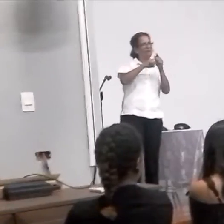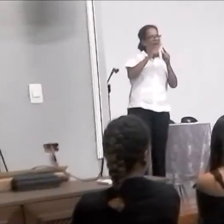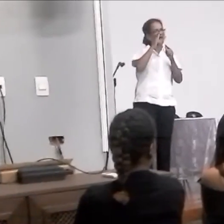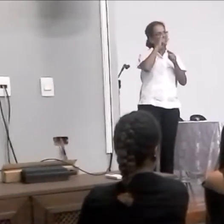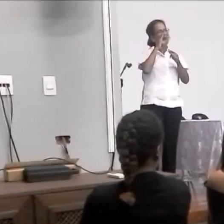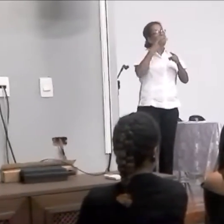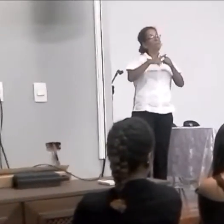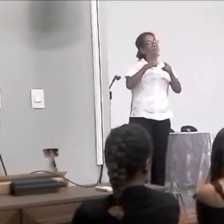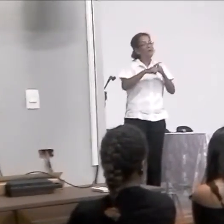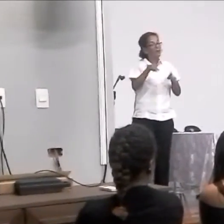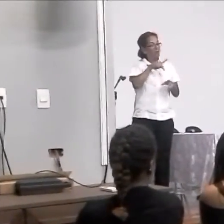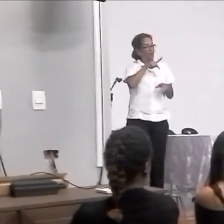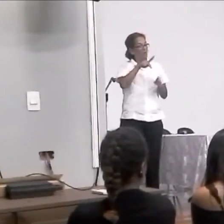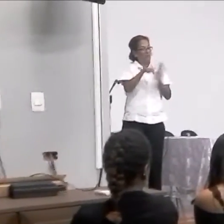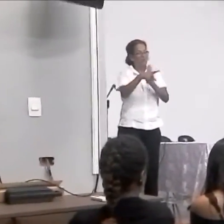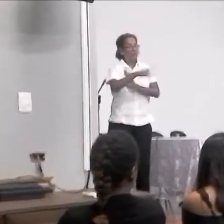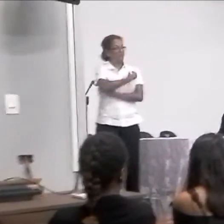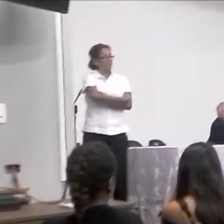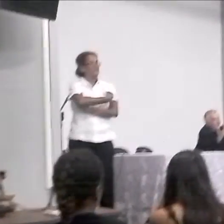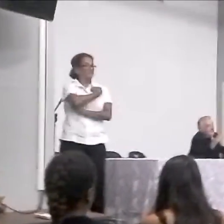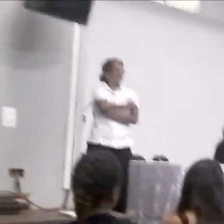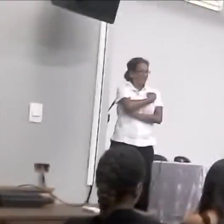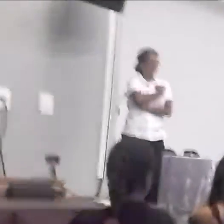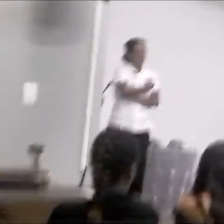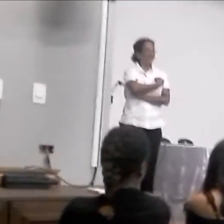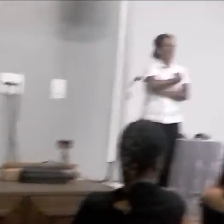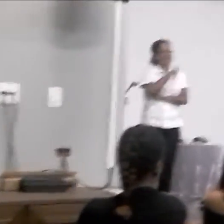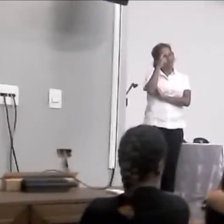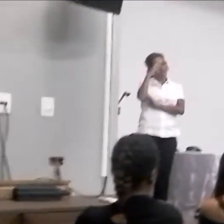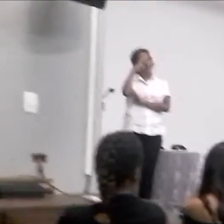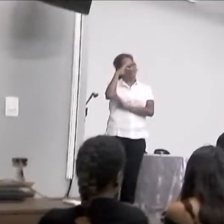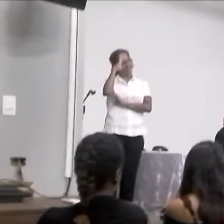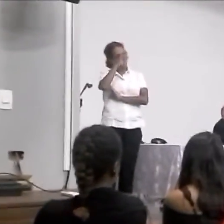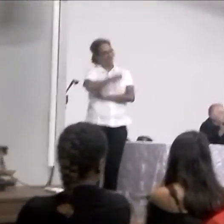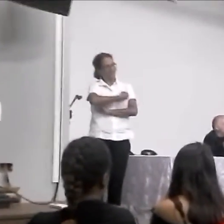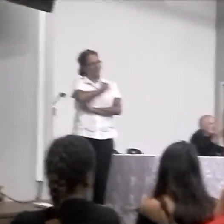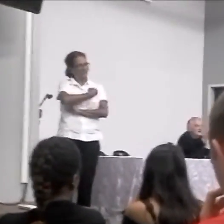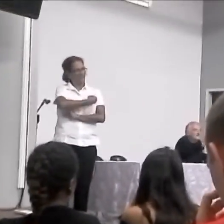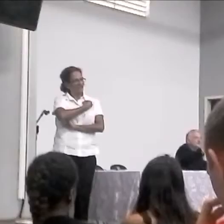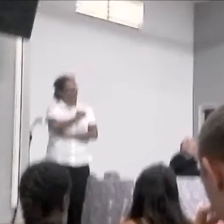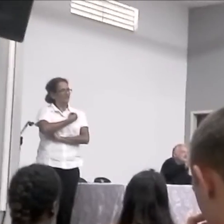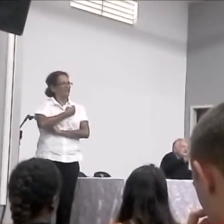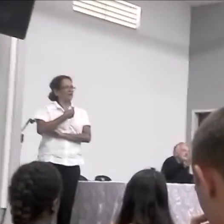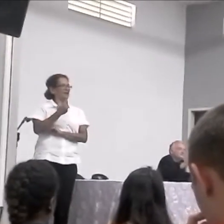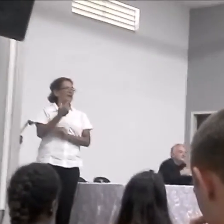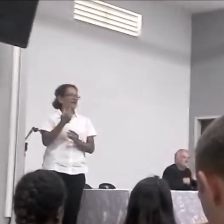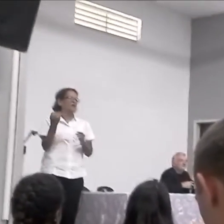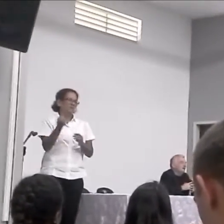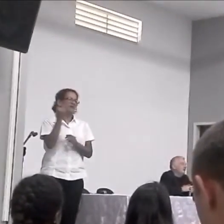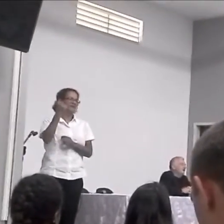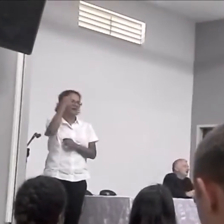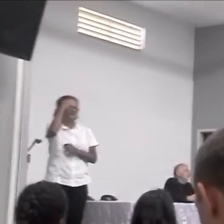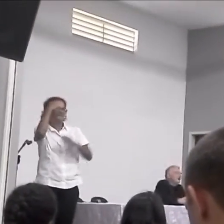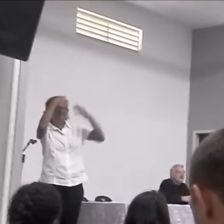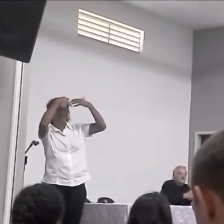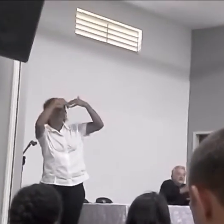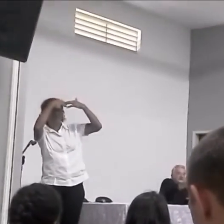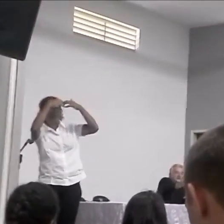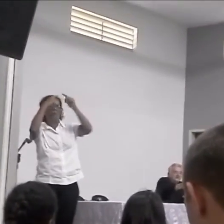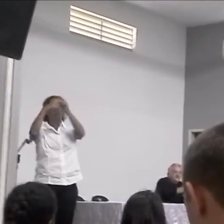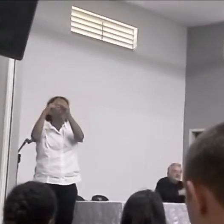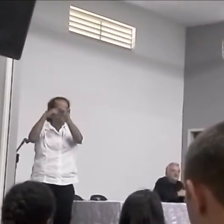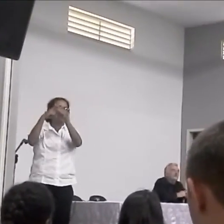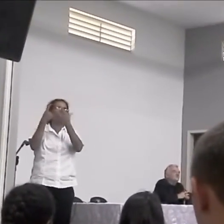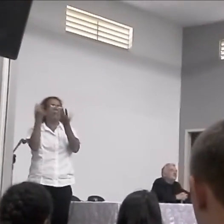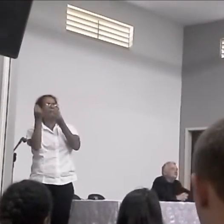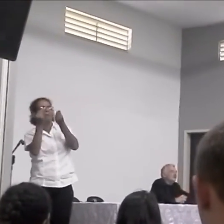cotidiana, hacer esto no es bien visto, no es bien visto por razones obvias. Vou dar un ejemplo. Imagine,